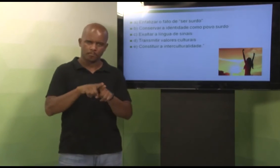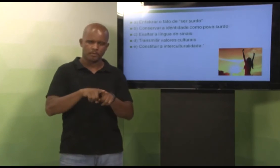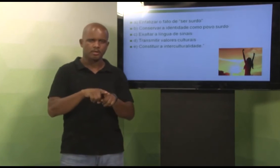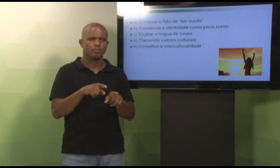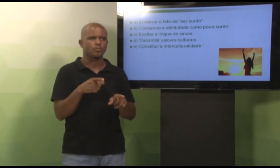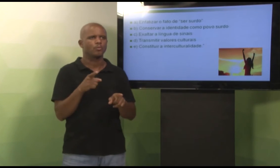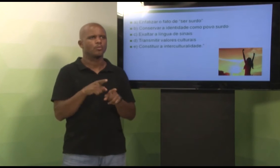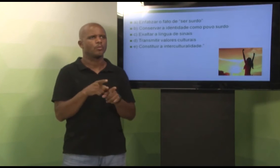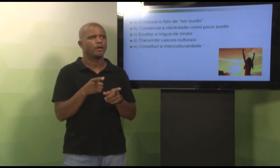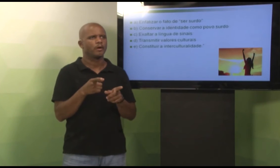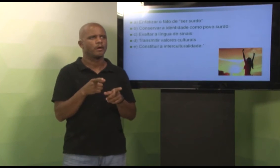Outro detalhe também.